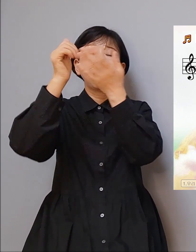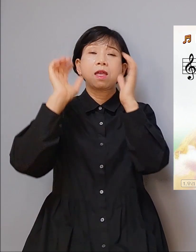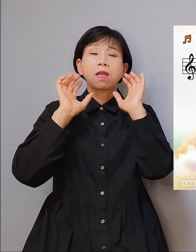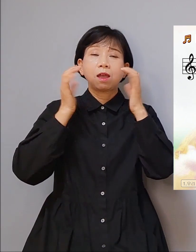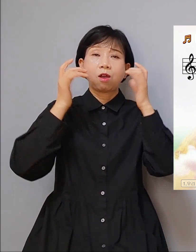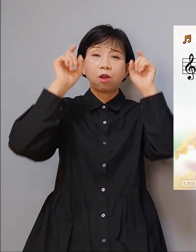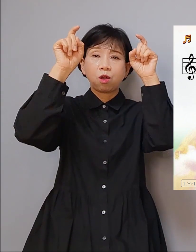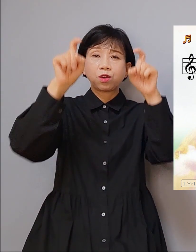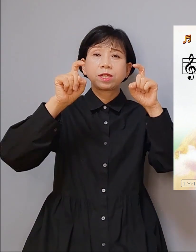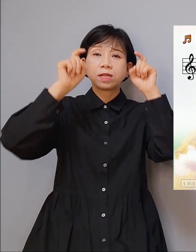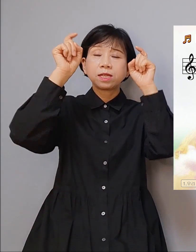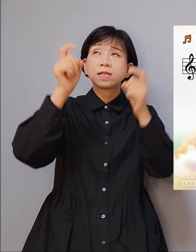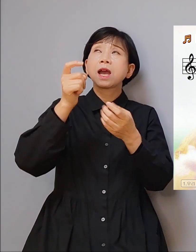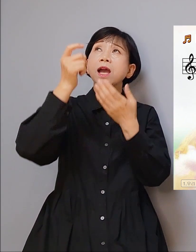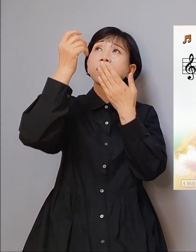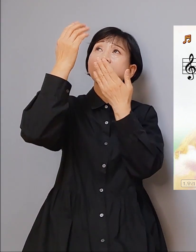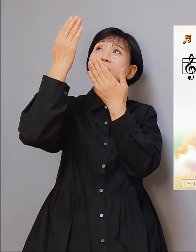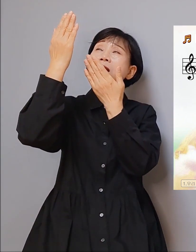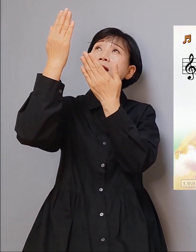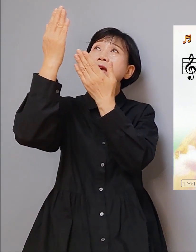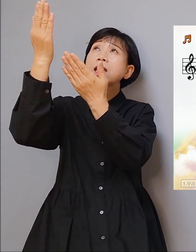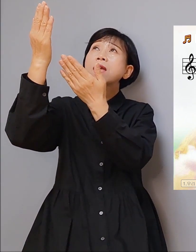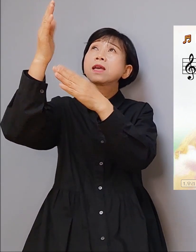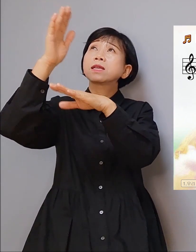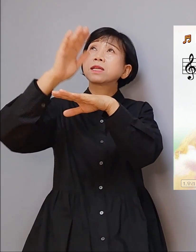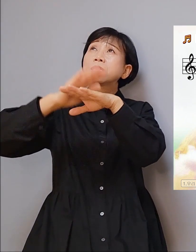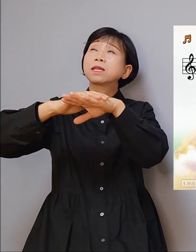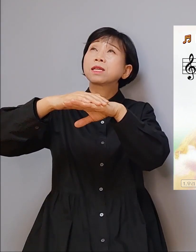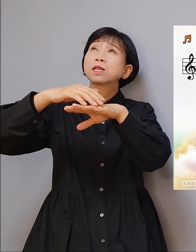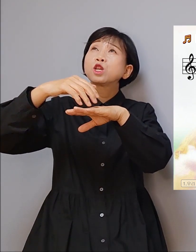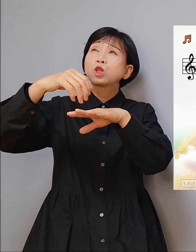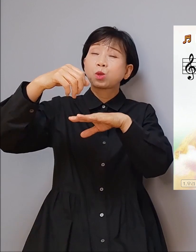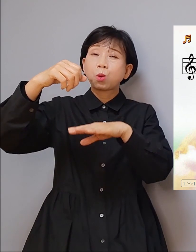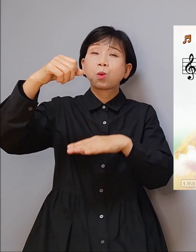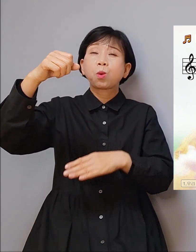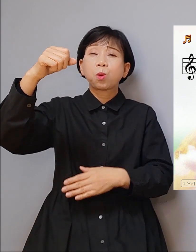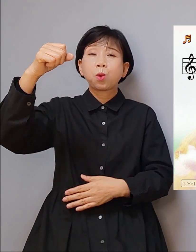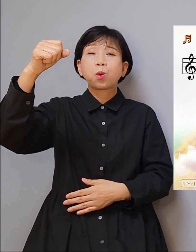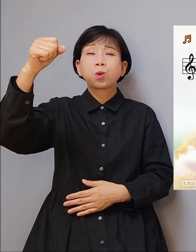하나님과 어린 양께